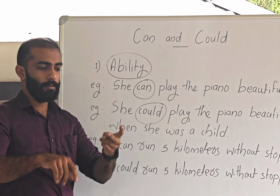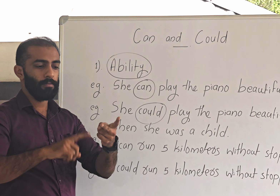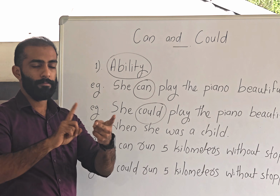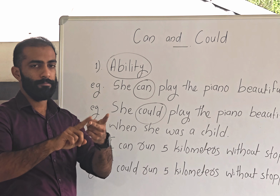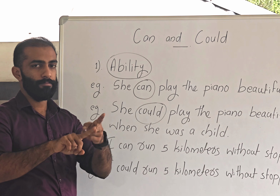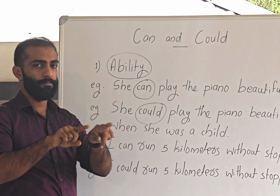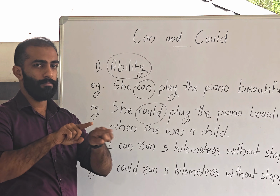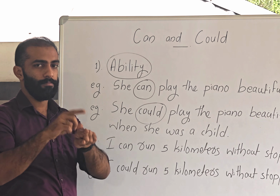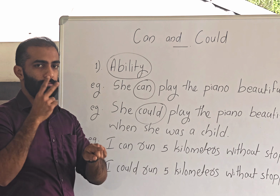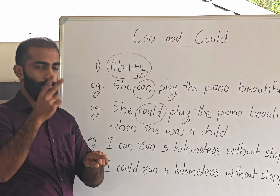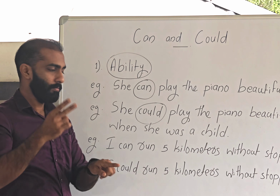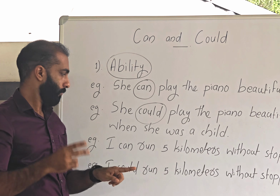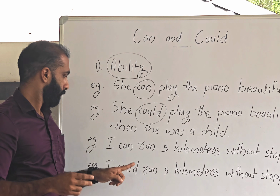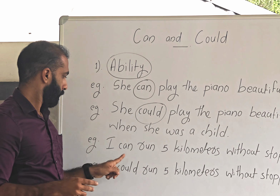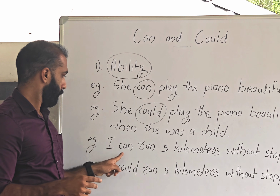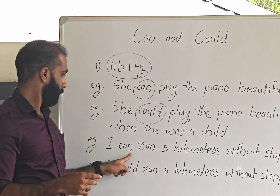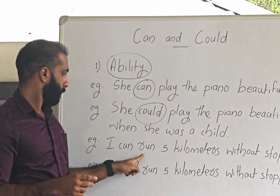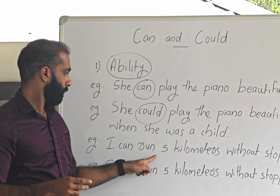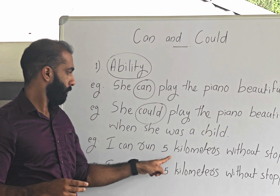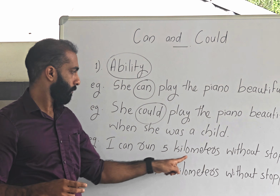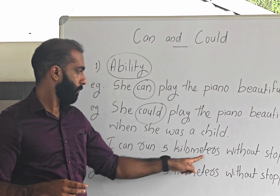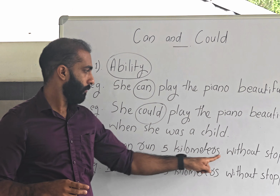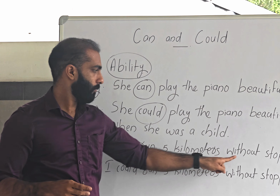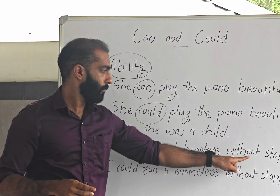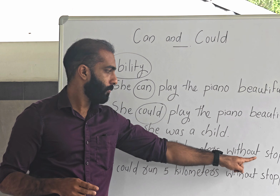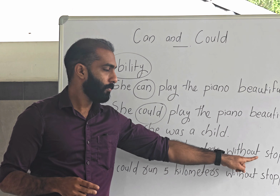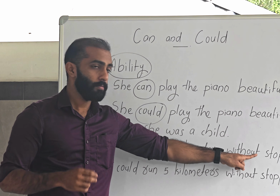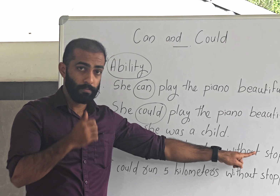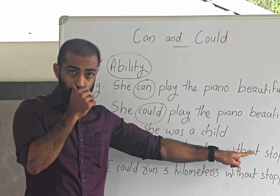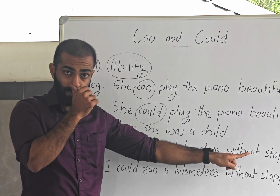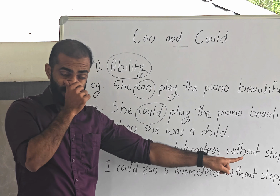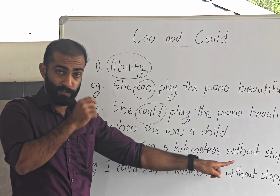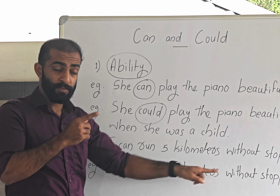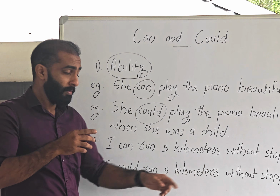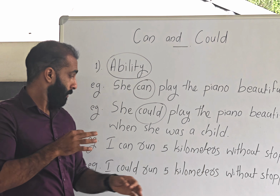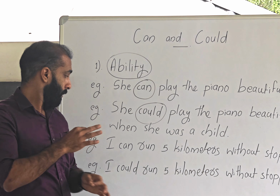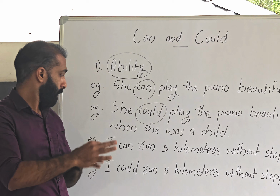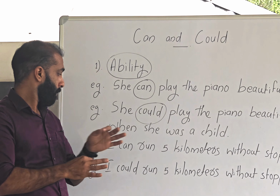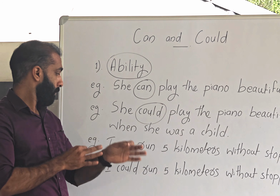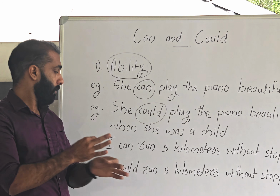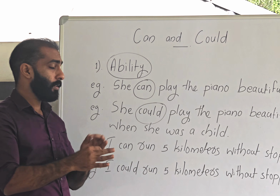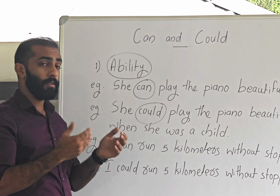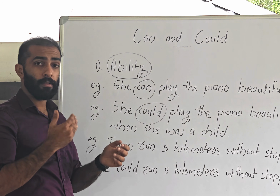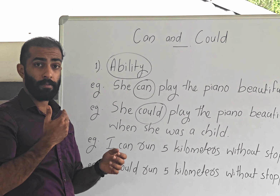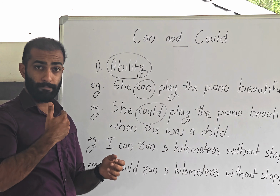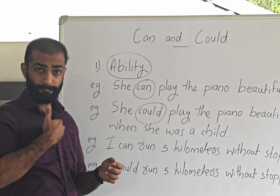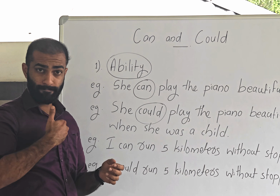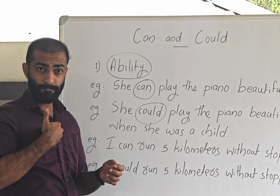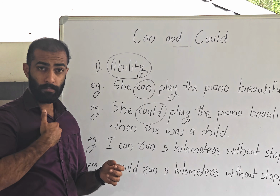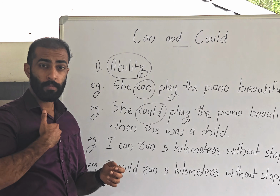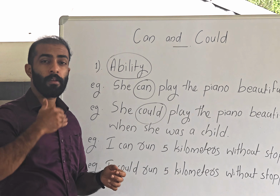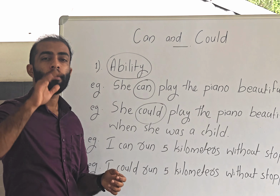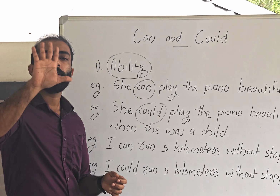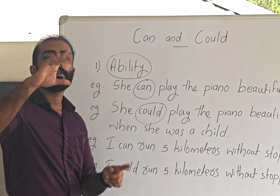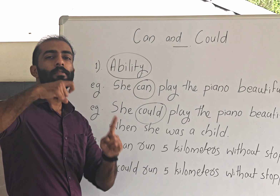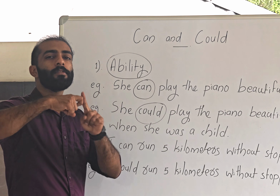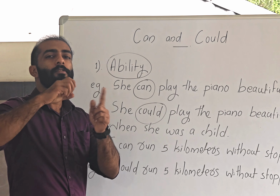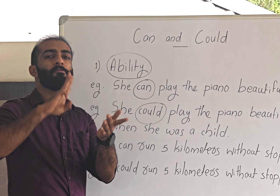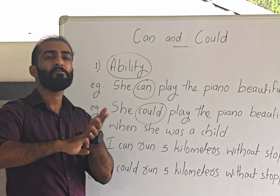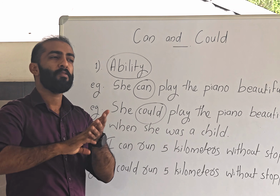ശരി, നമുക്ക് രണ്ടാമത്തെ ഉദാഹരണത്തിലേക്ക് വരാം. ഐ ക്യാൻ റൺ 5 കിലോമീറ്റേഴ്സ് വിത്തൗട്ട് സ്റ്റോപ്പിംഗ് എന്ന് വെച്ചാൽ എനിക്ക്